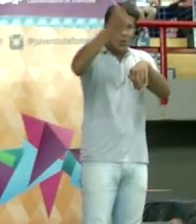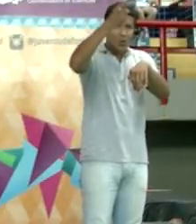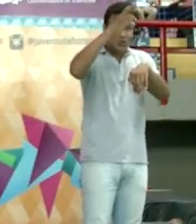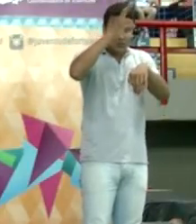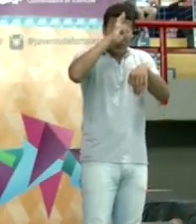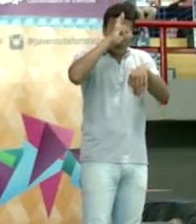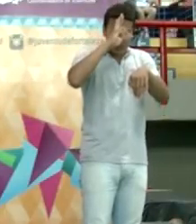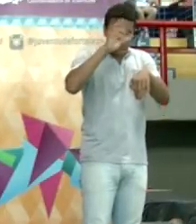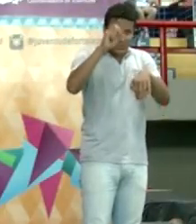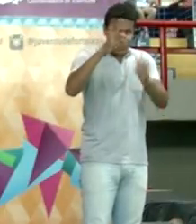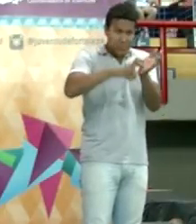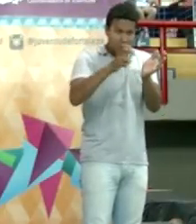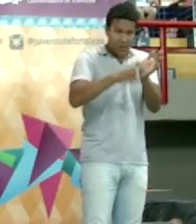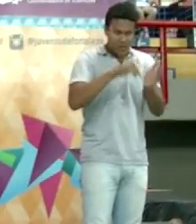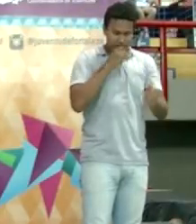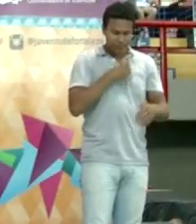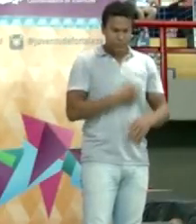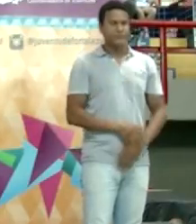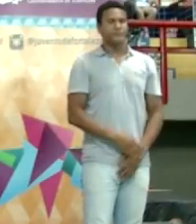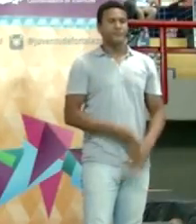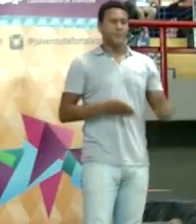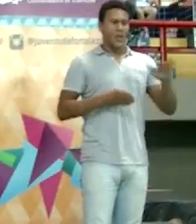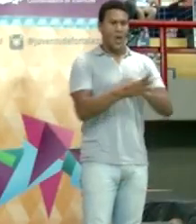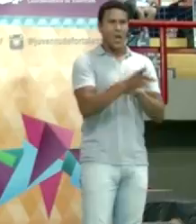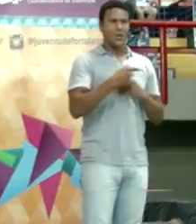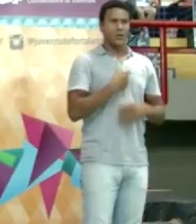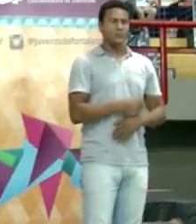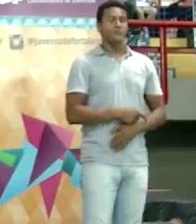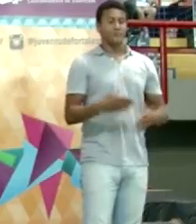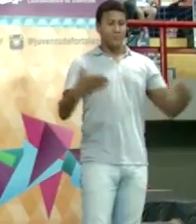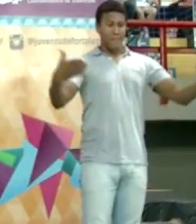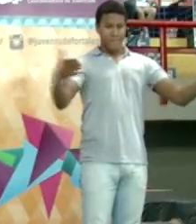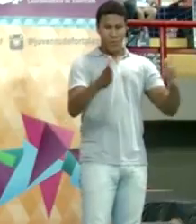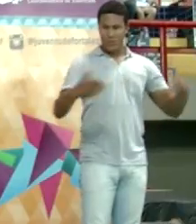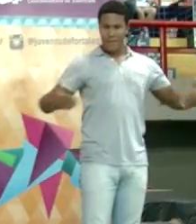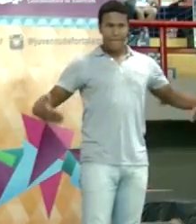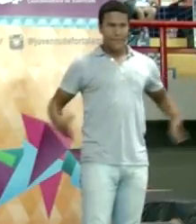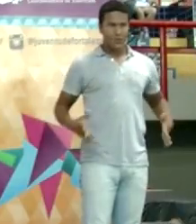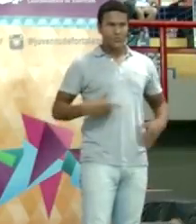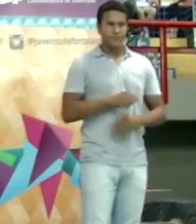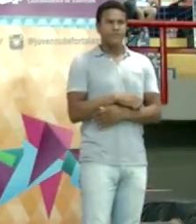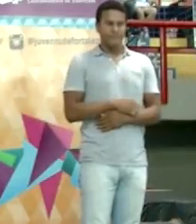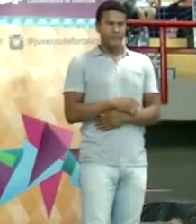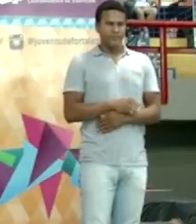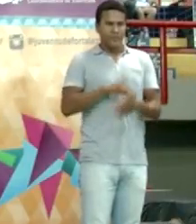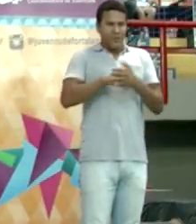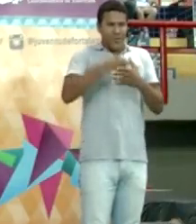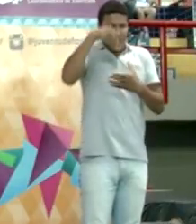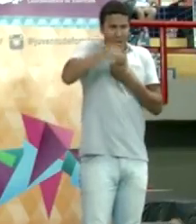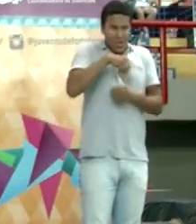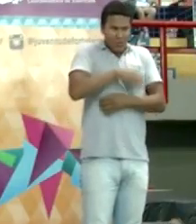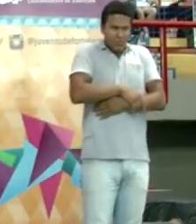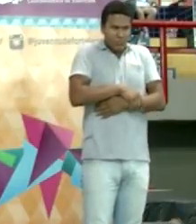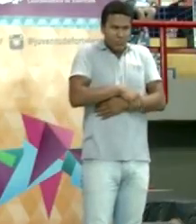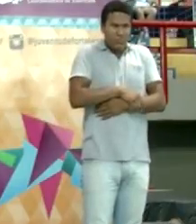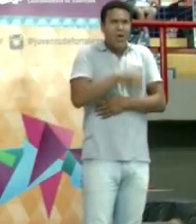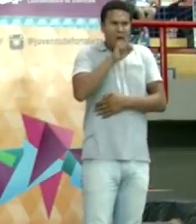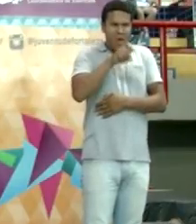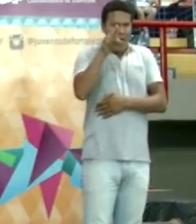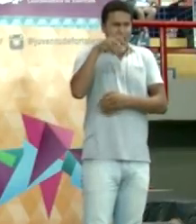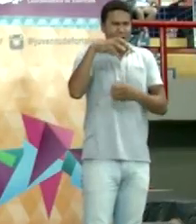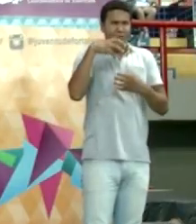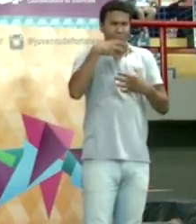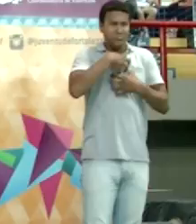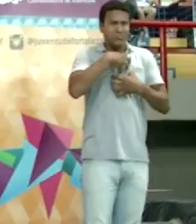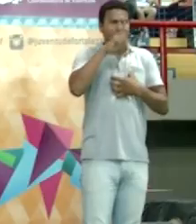carro, entra no carro, reflete radiação infravermelha, que fica presa no vidro do carro. O vidro do carro